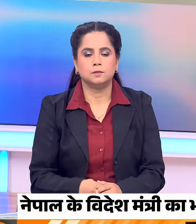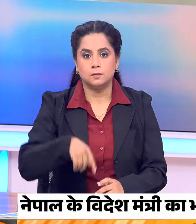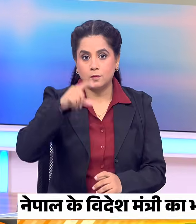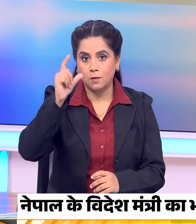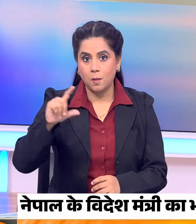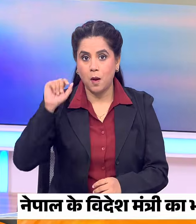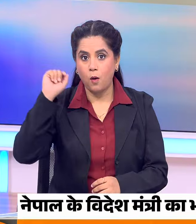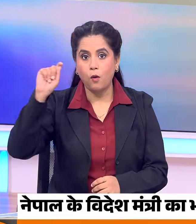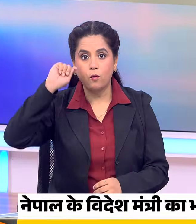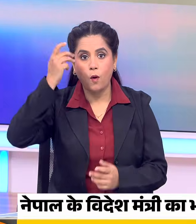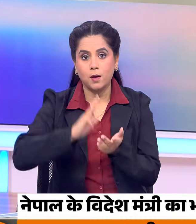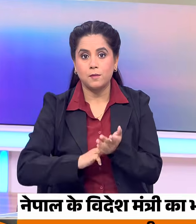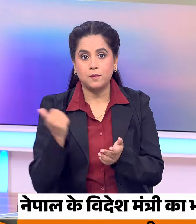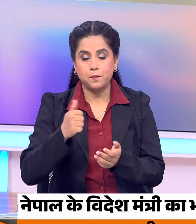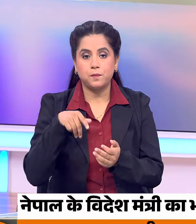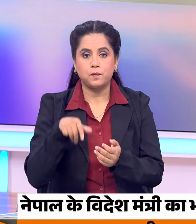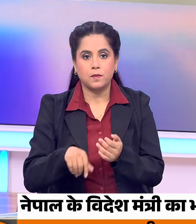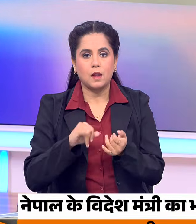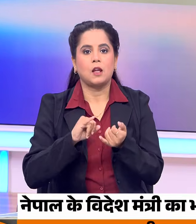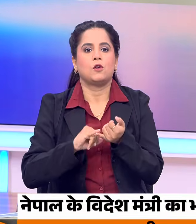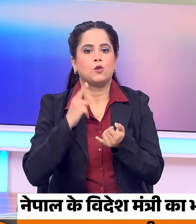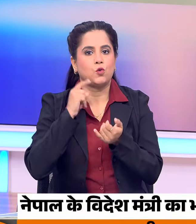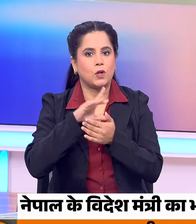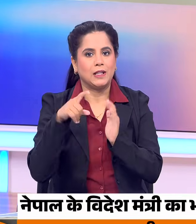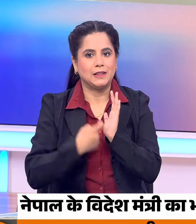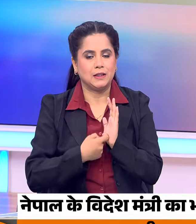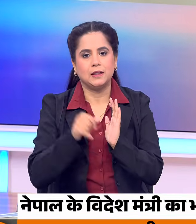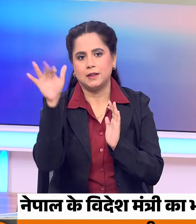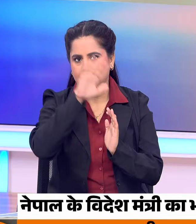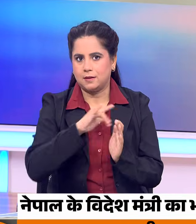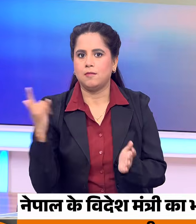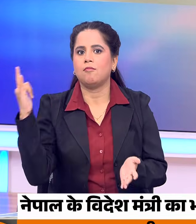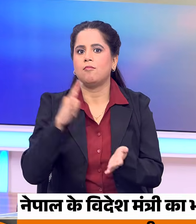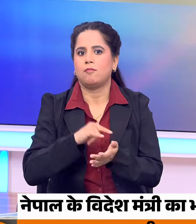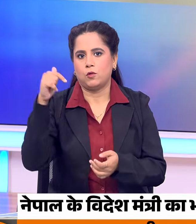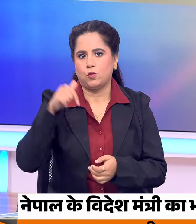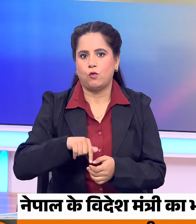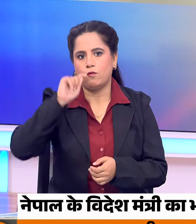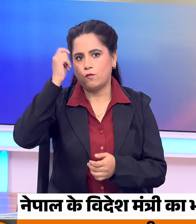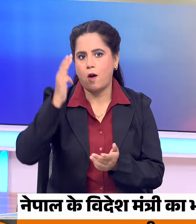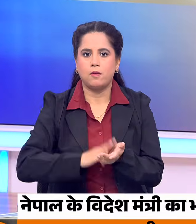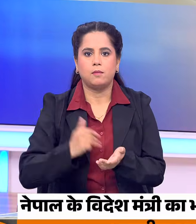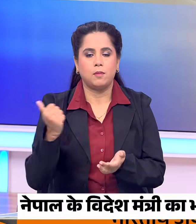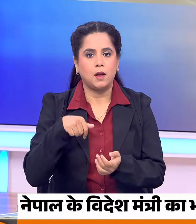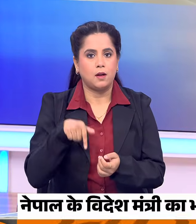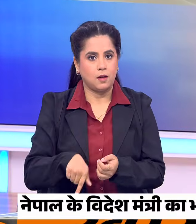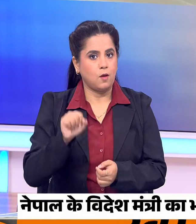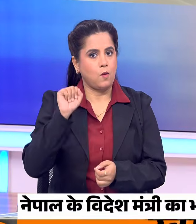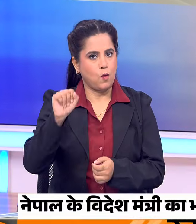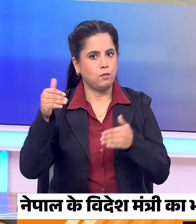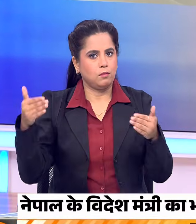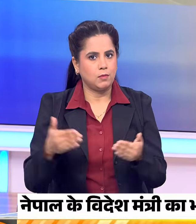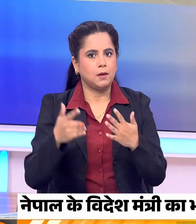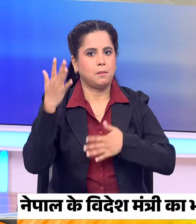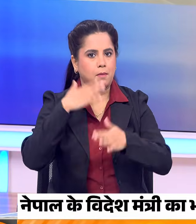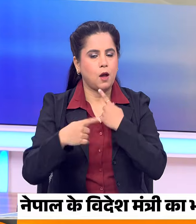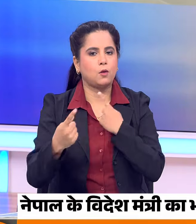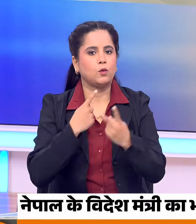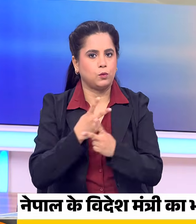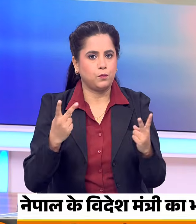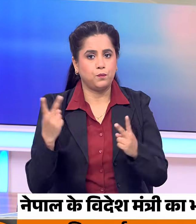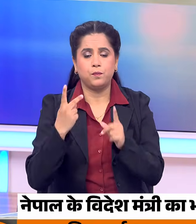नेपाल के विदेश मंत्री शिशिर खनाल का भारत दौरा। आज विदेश मंत्री डॉक्टर एस जयशंकर के साथ करेंगे